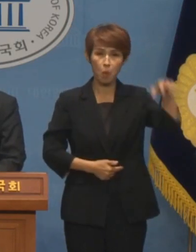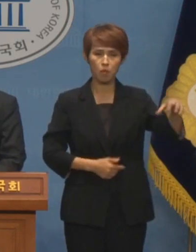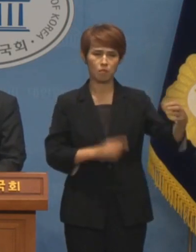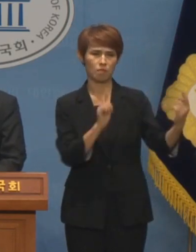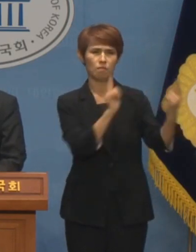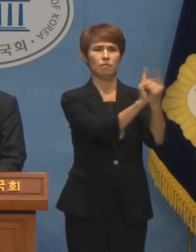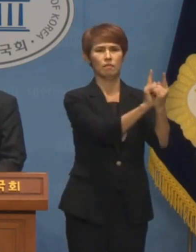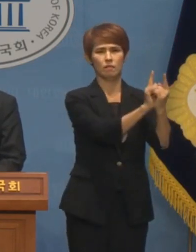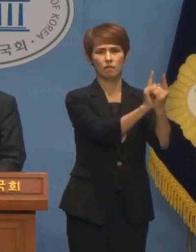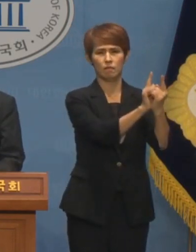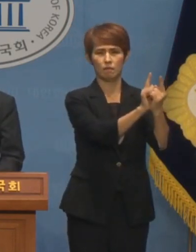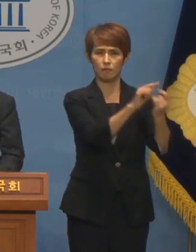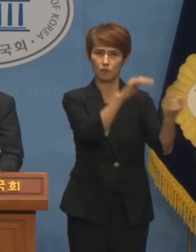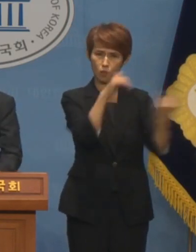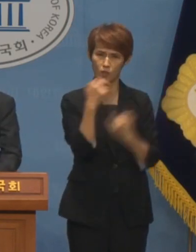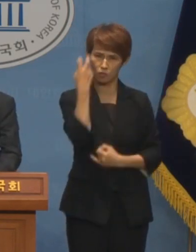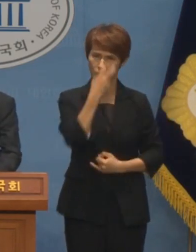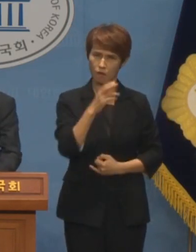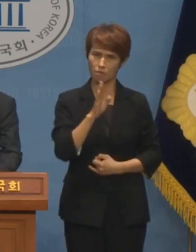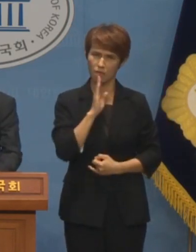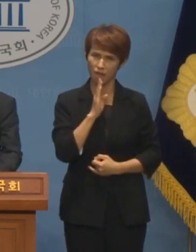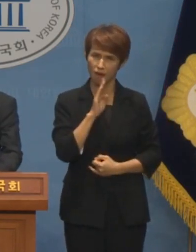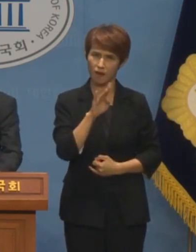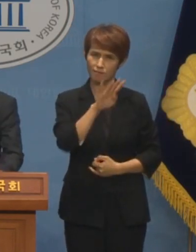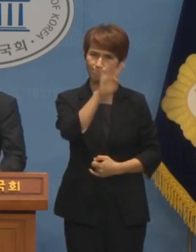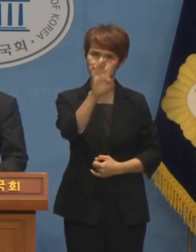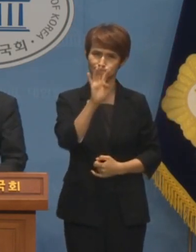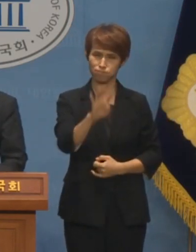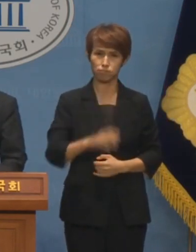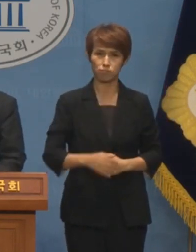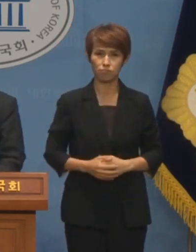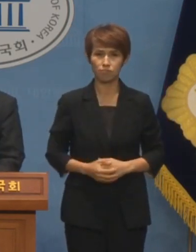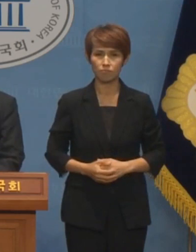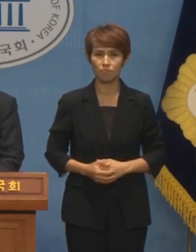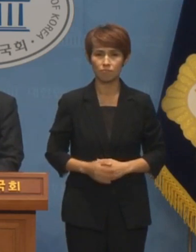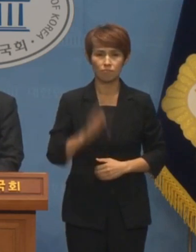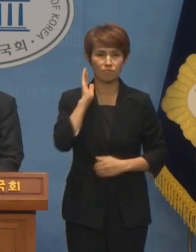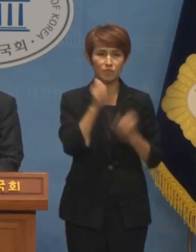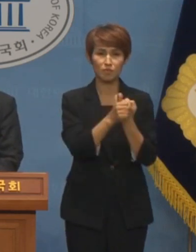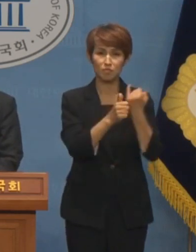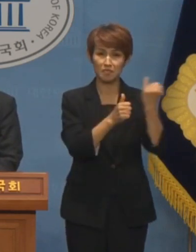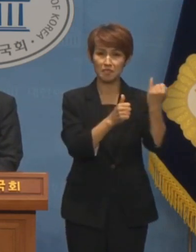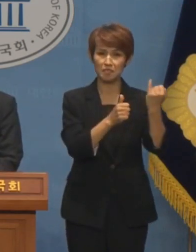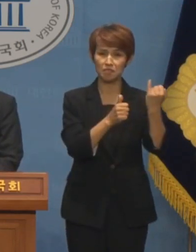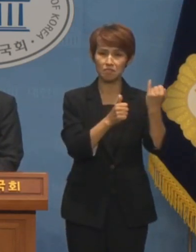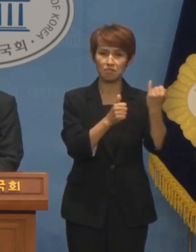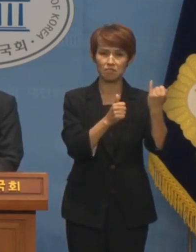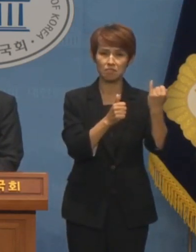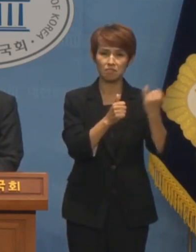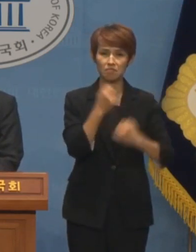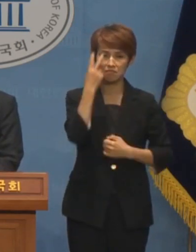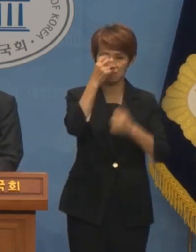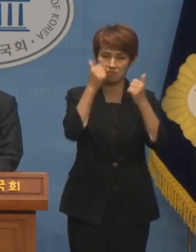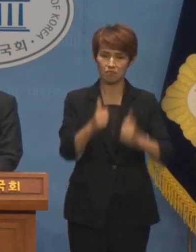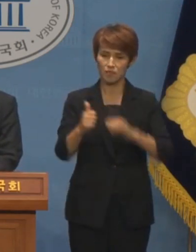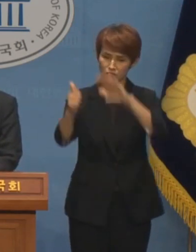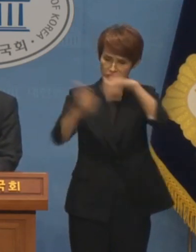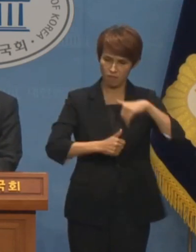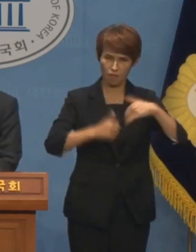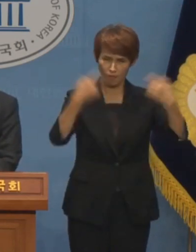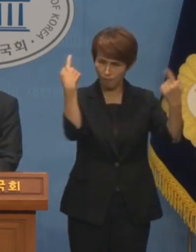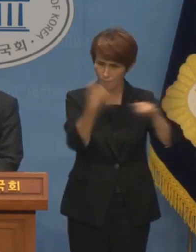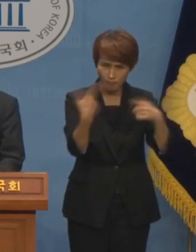것을 소환 조사라고 할 수 있을런지요. 오히려 김건희 여사가 대통령 경호처 건물로 검찰을 소환한